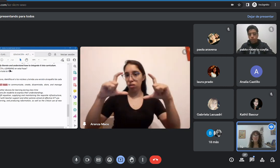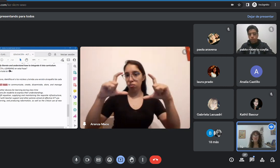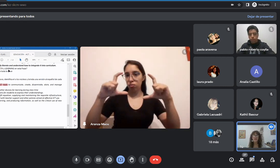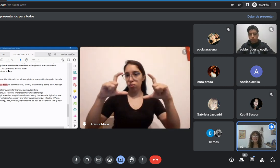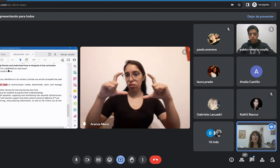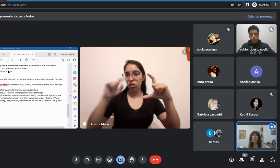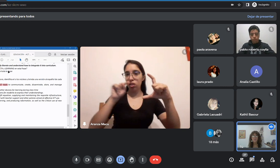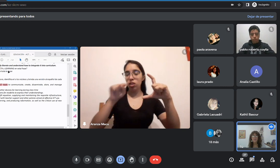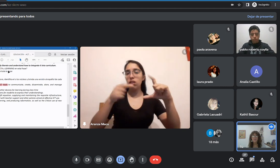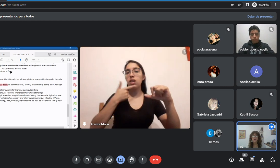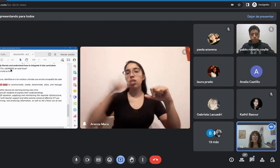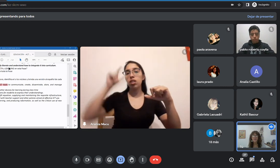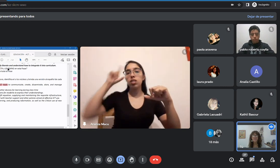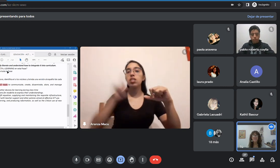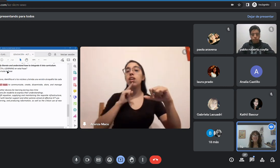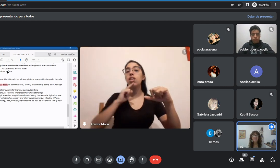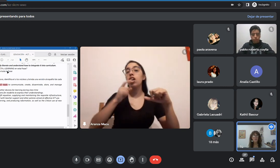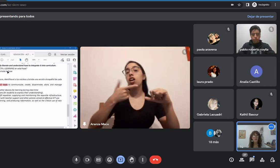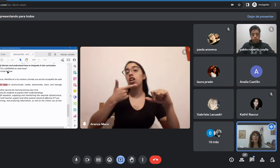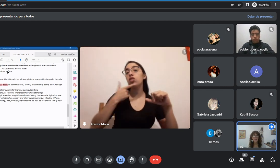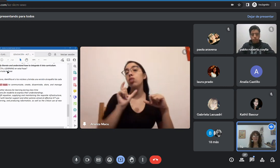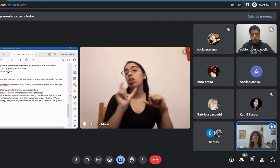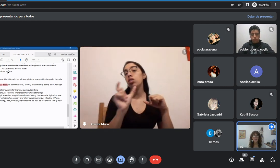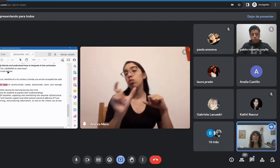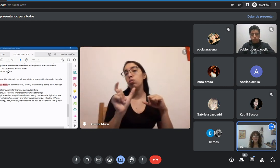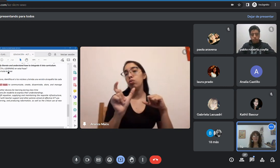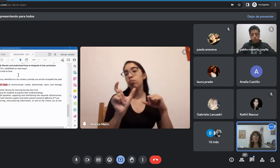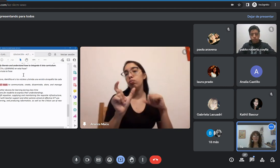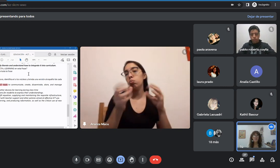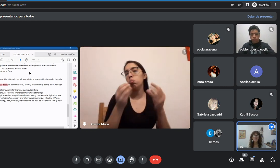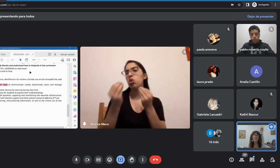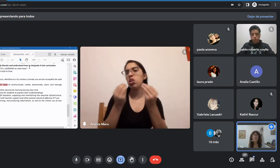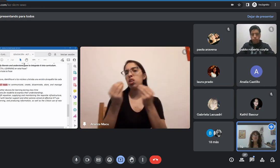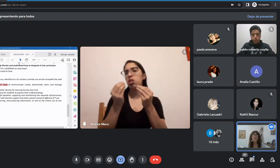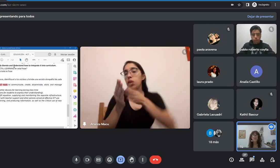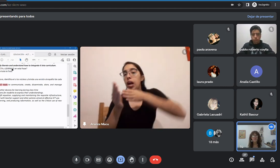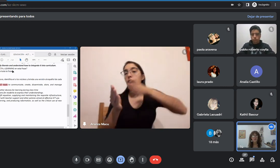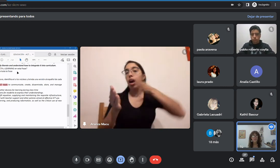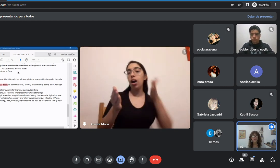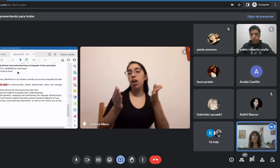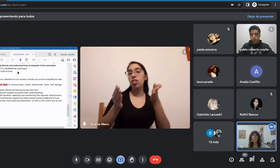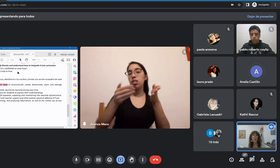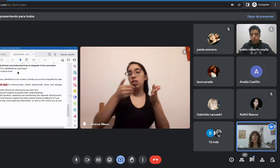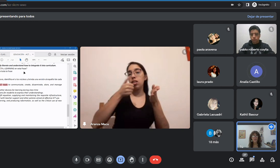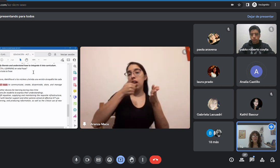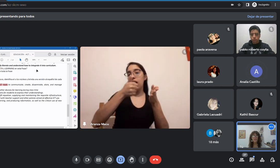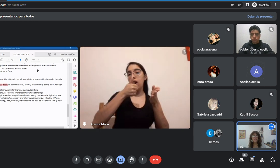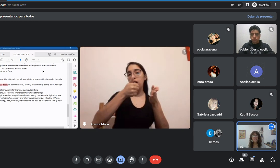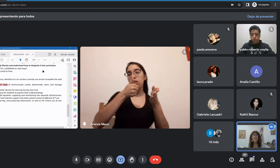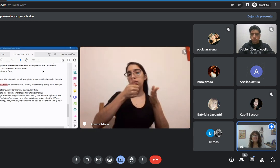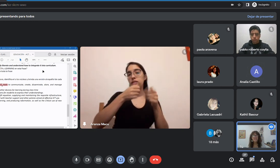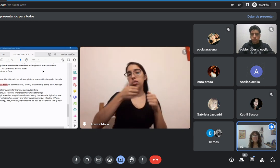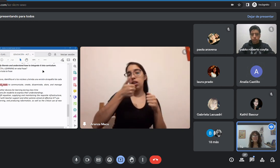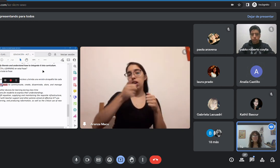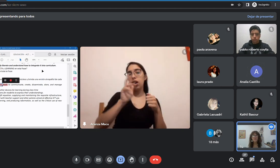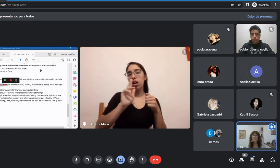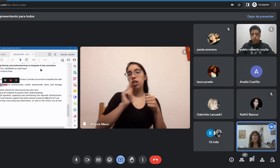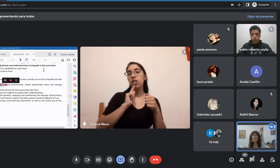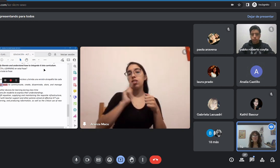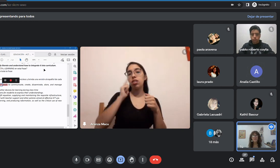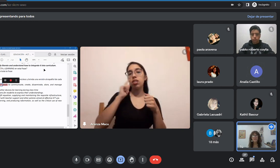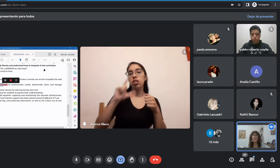qué está como sustantivo? Porque tiene el artículo acá adelante. Entonces, todo esto es un bloque. Y en este caso, estos